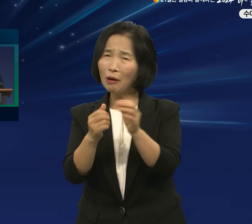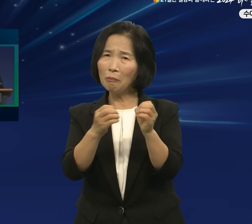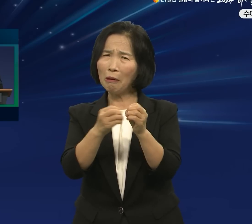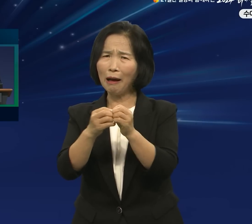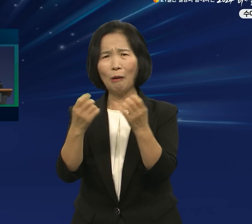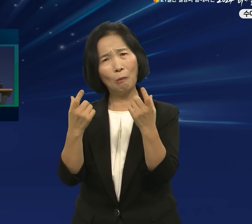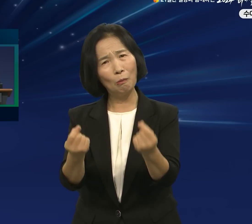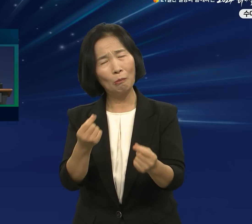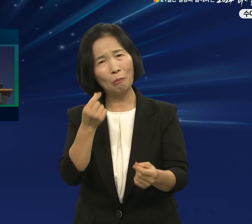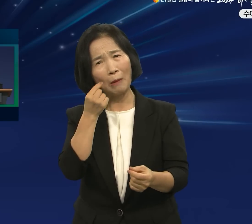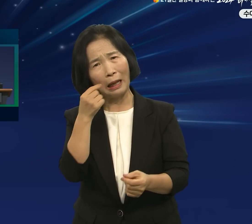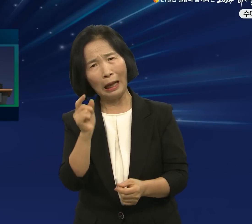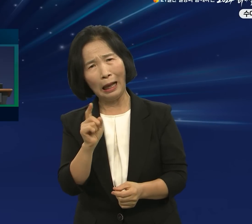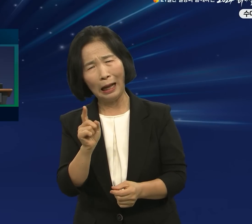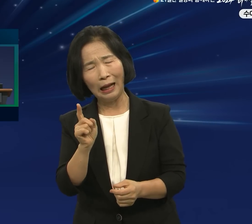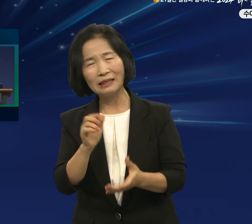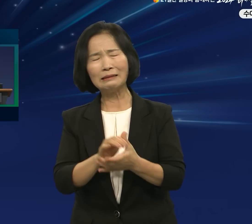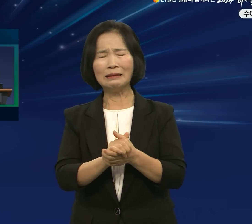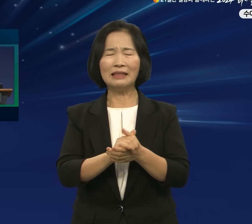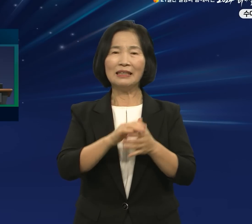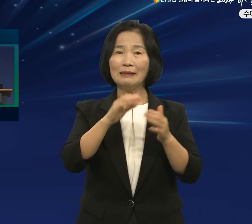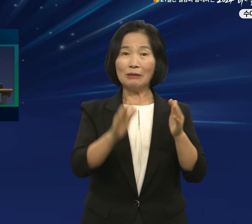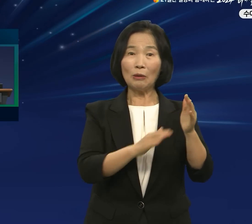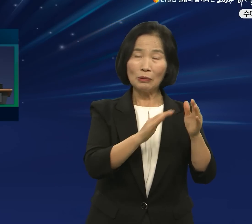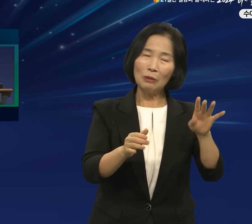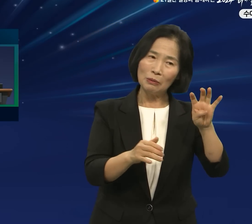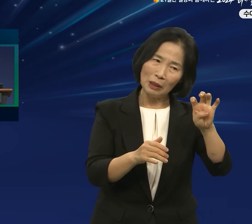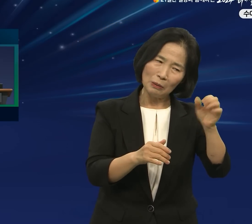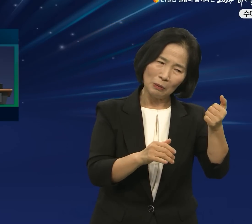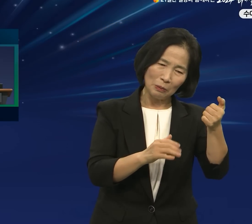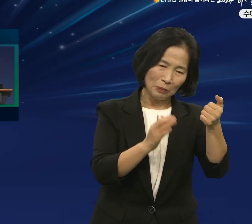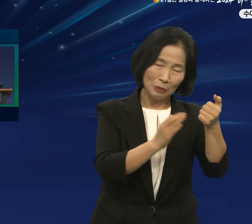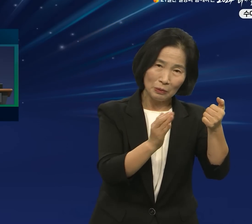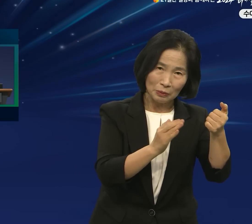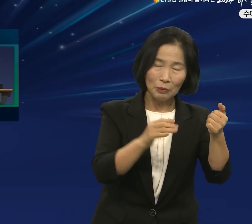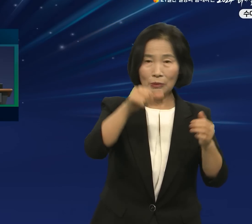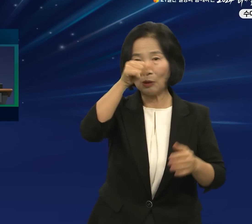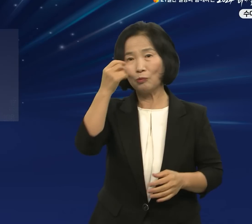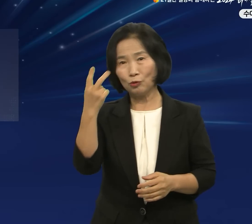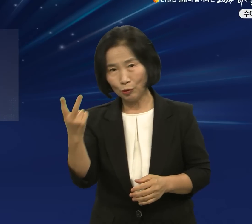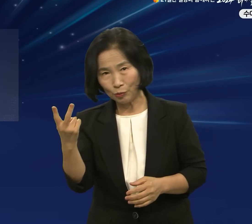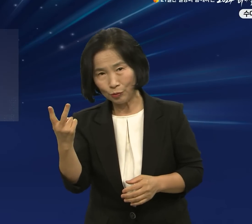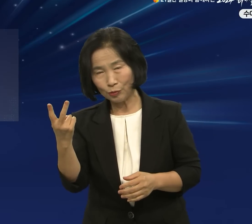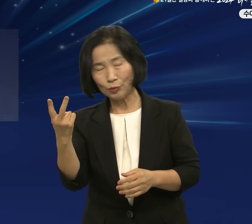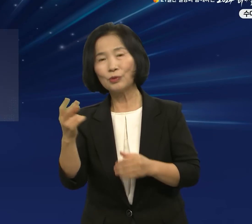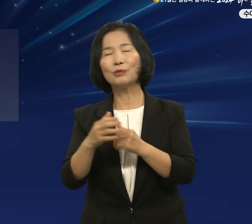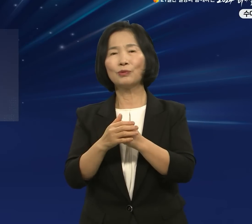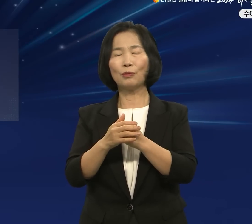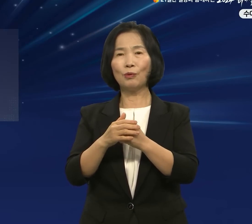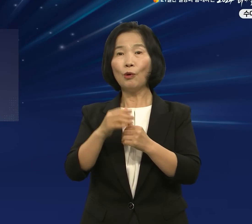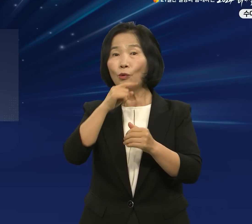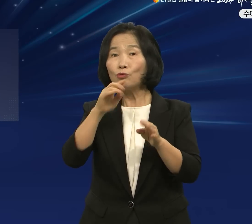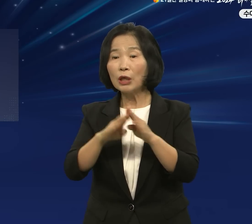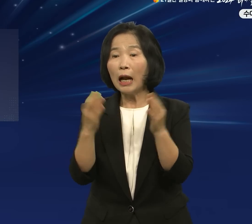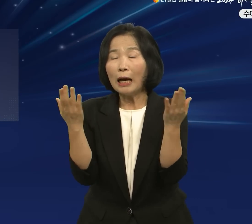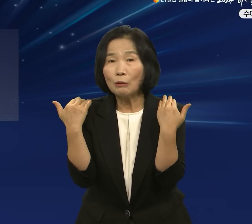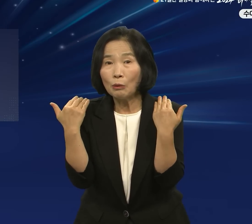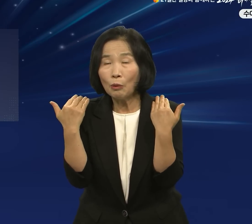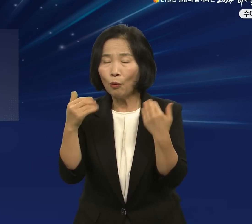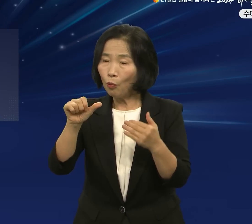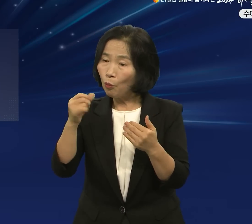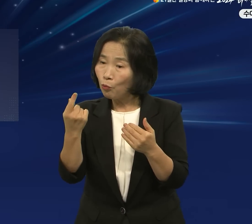성도는 4, 50명으로 장로님 2분이 계시고 주일학교 학생이 5, 6명이 있는